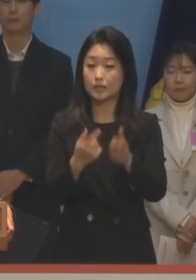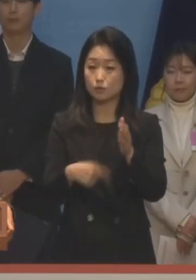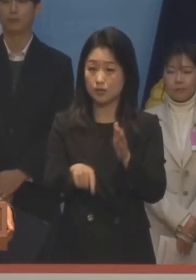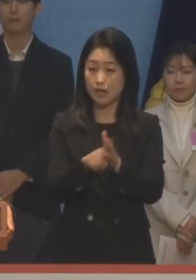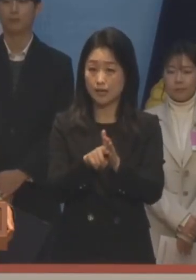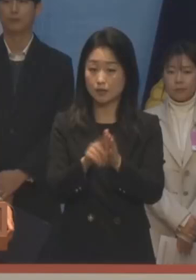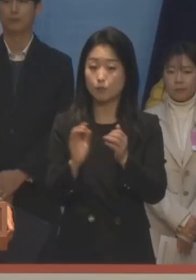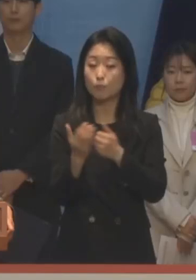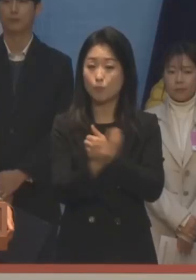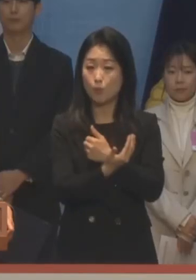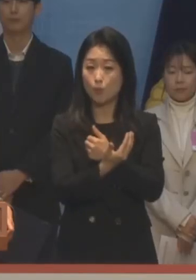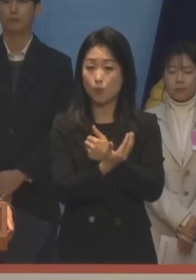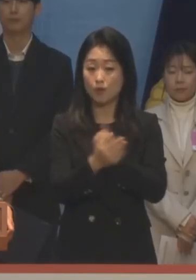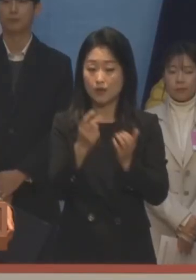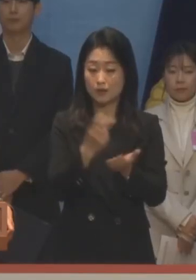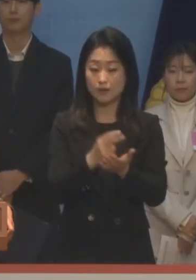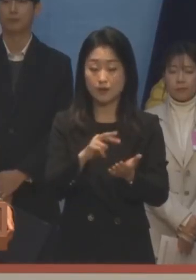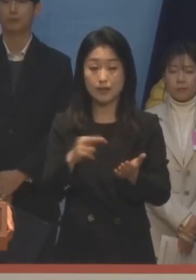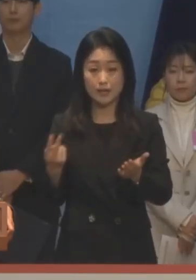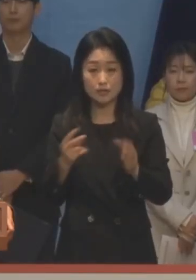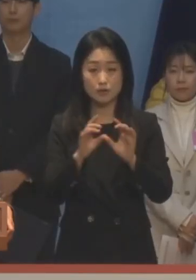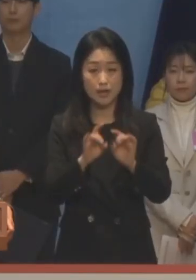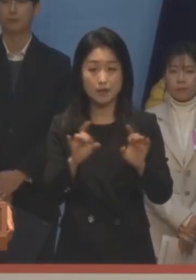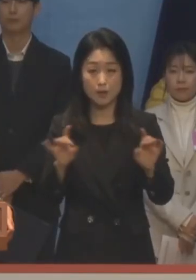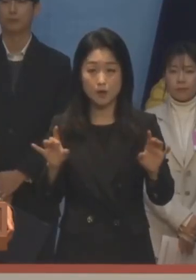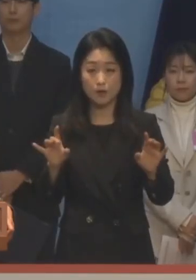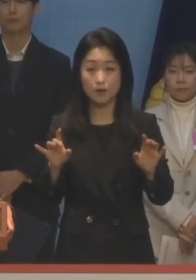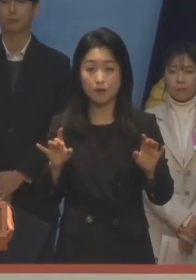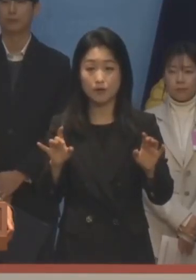등 개정 개별화